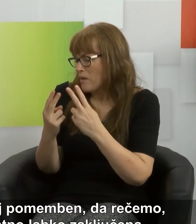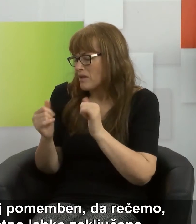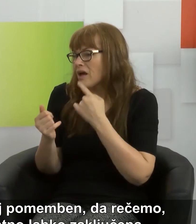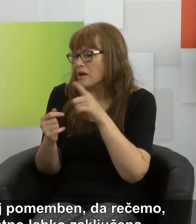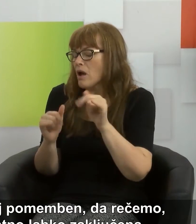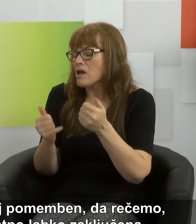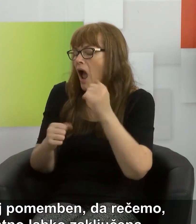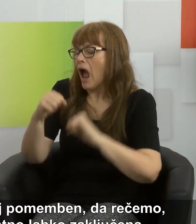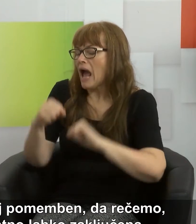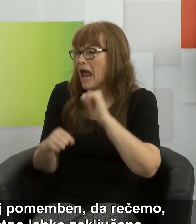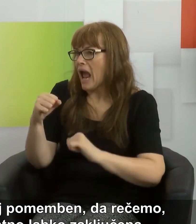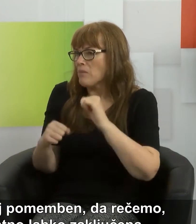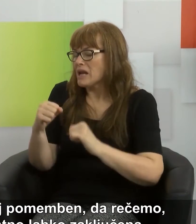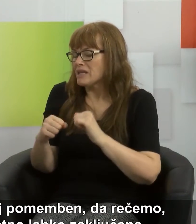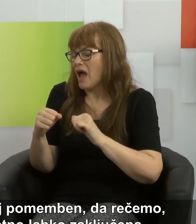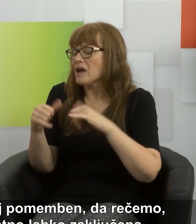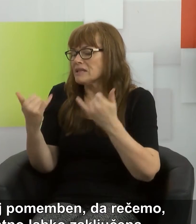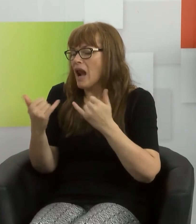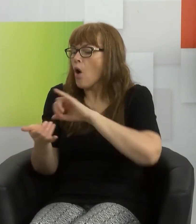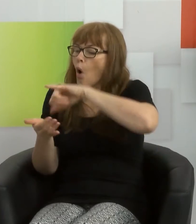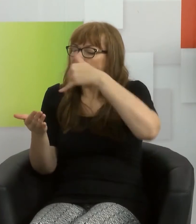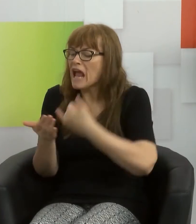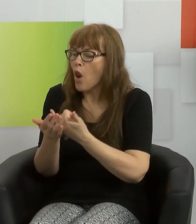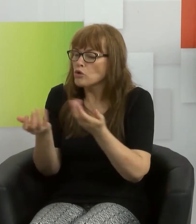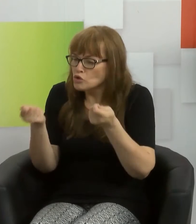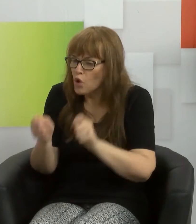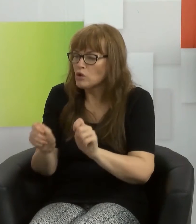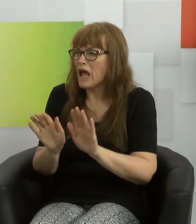da je rehabilitacija celostno lahko zaključena.